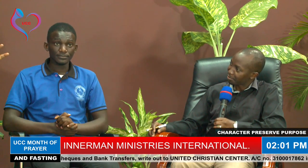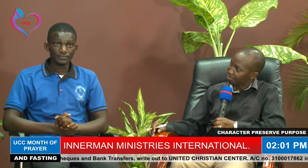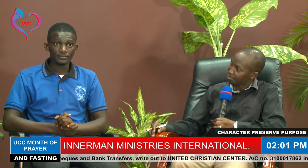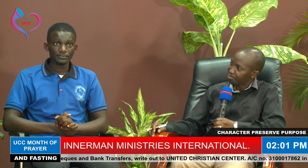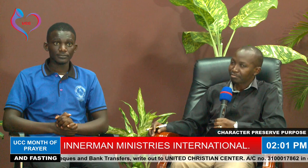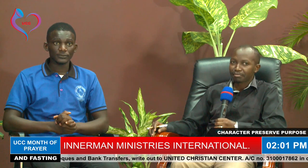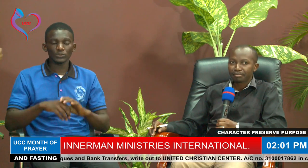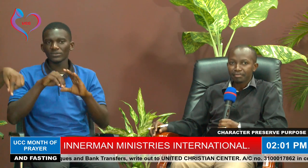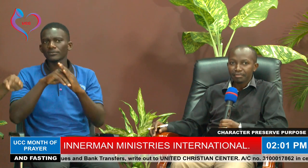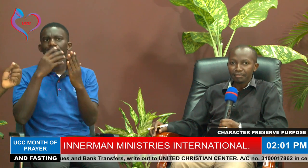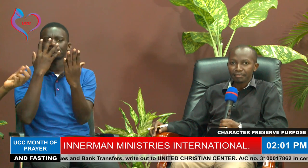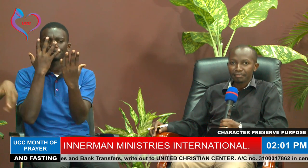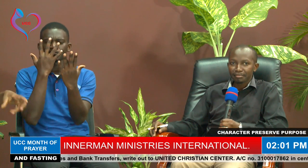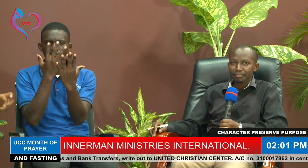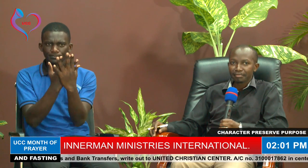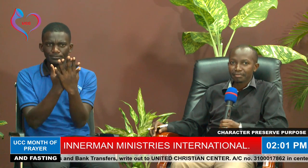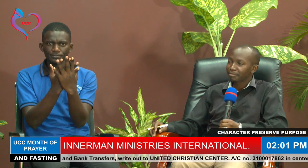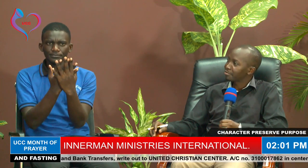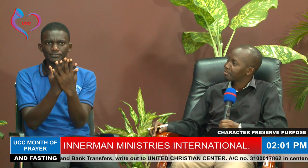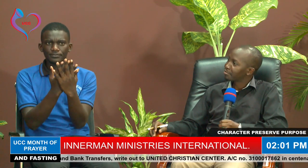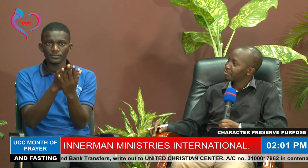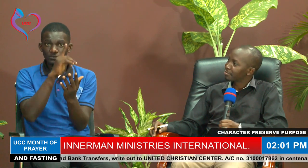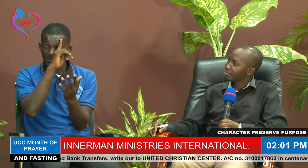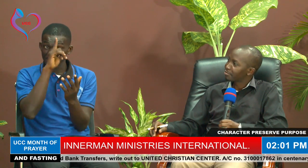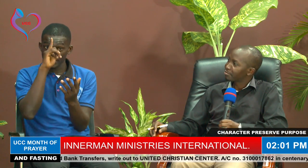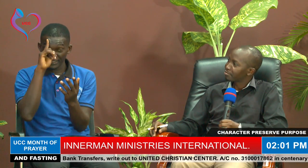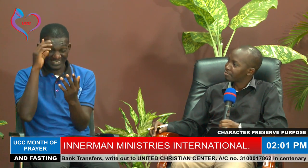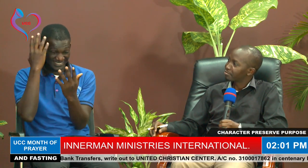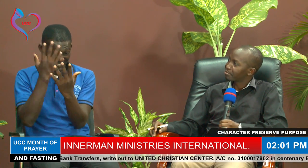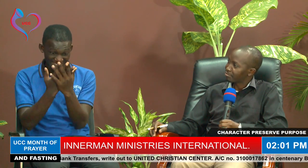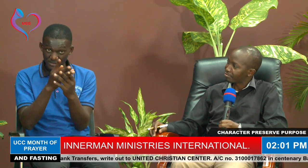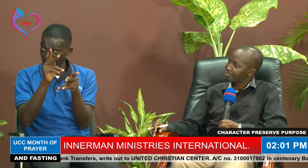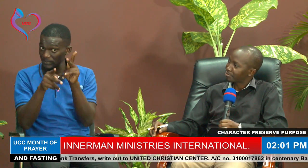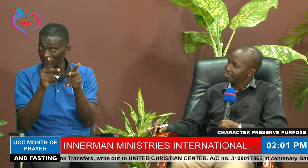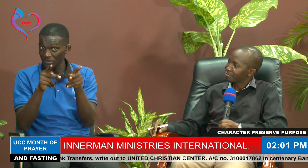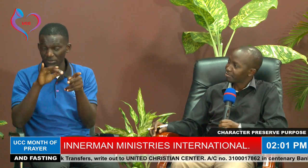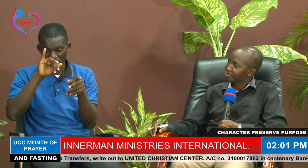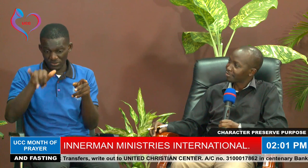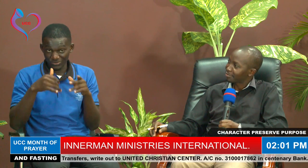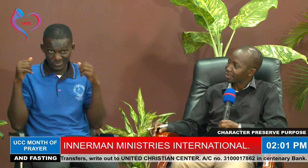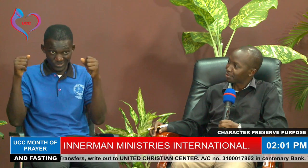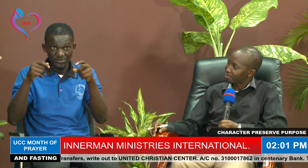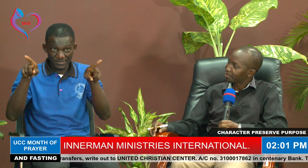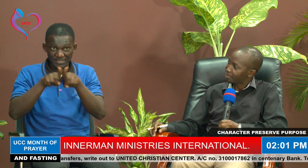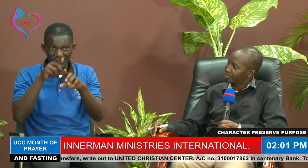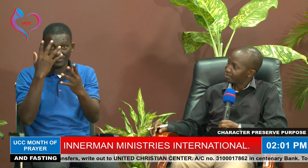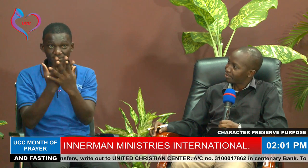mukomera kabaka mwasibira abasibebe mwe bamuteeka can you imagine bafu nebiroto